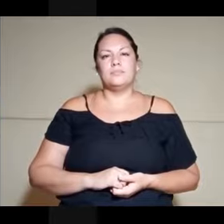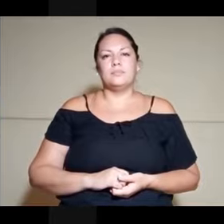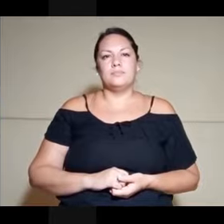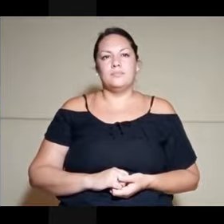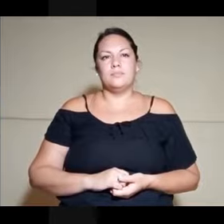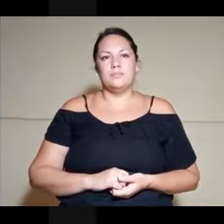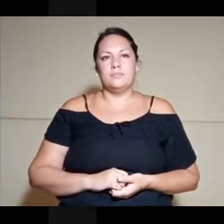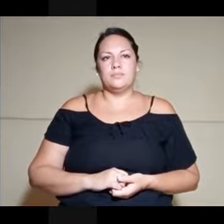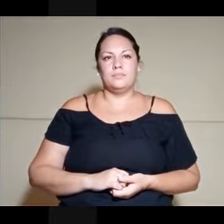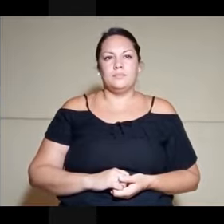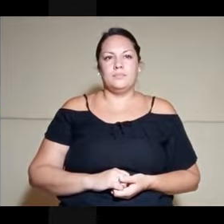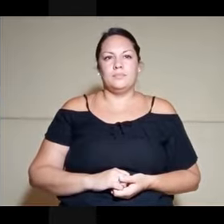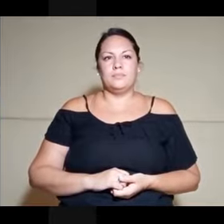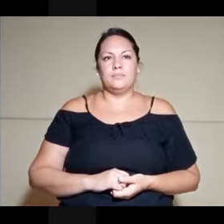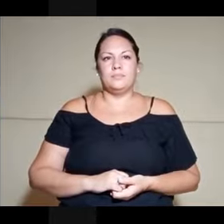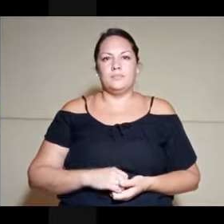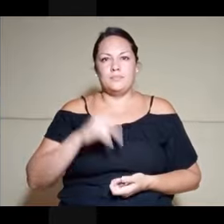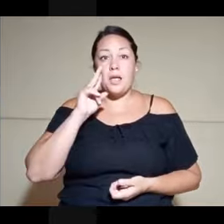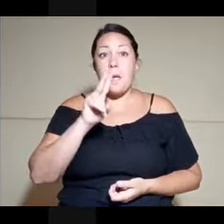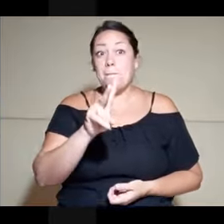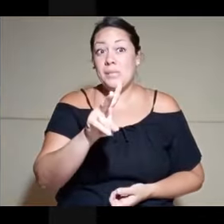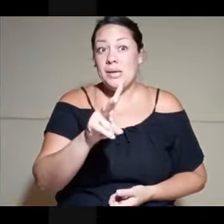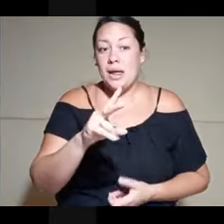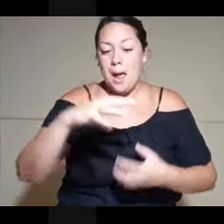A ver. Acá tengo la maqueta.